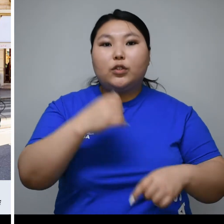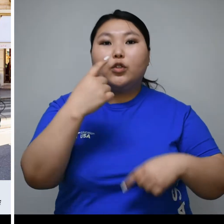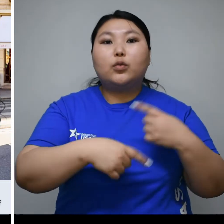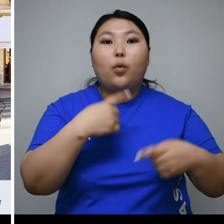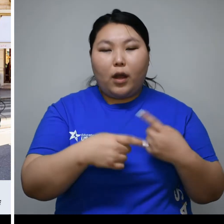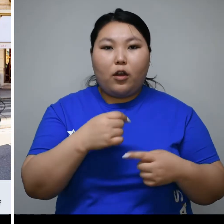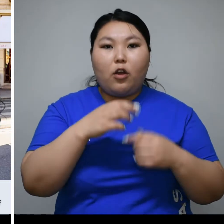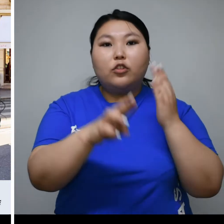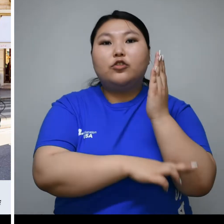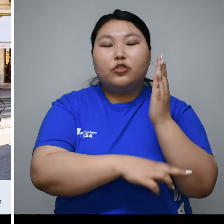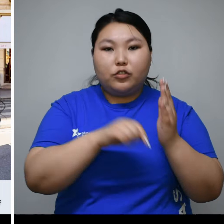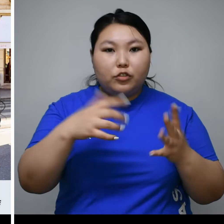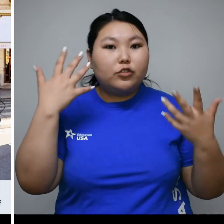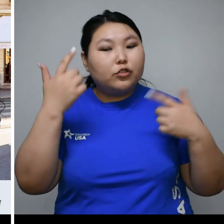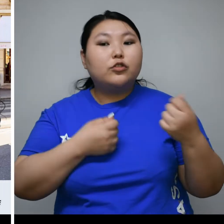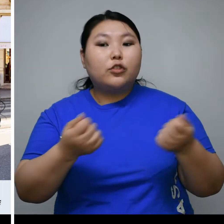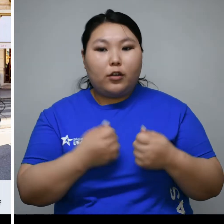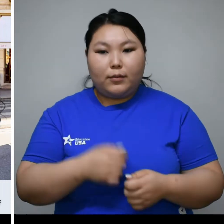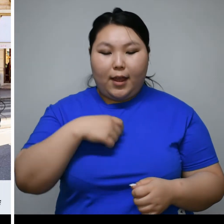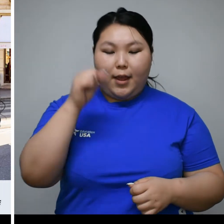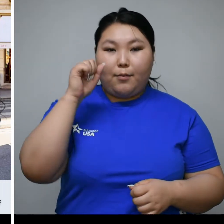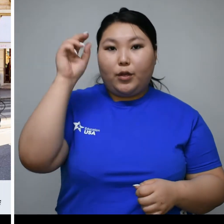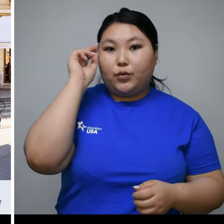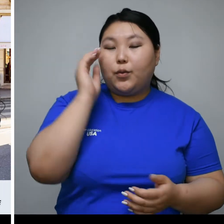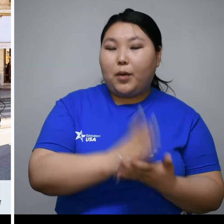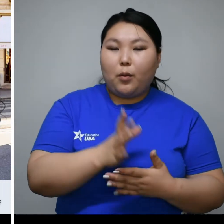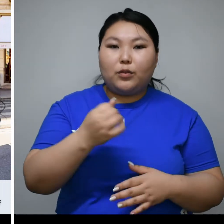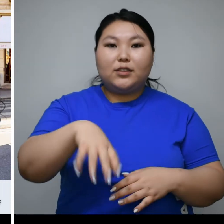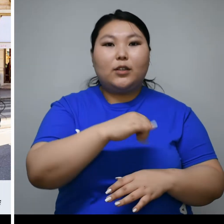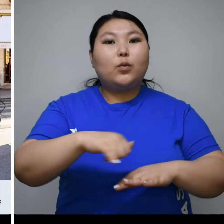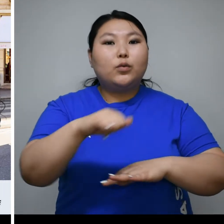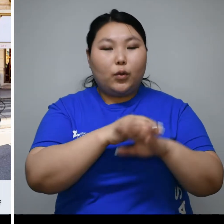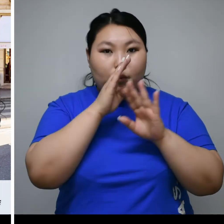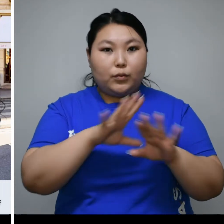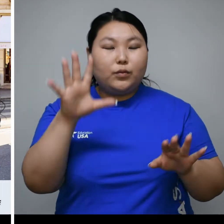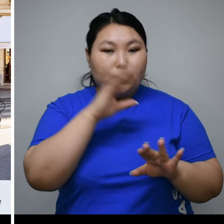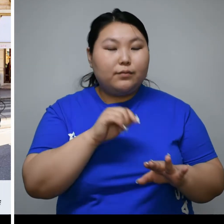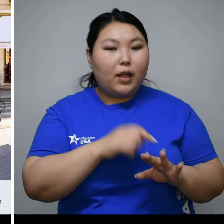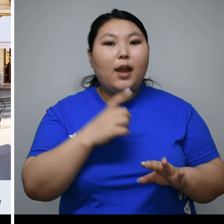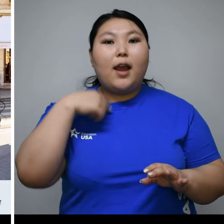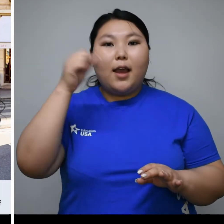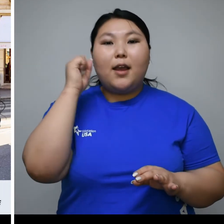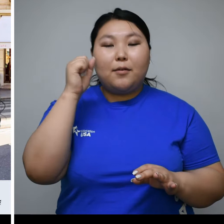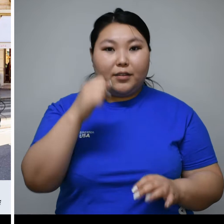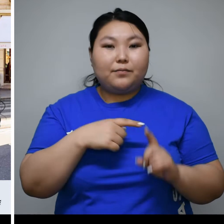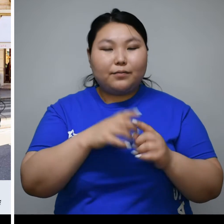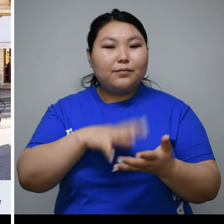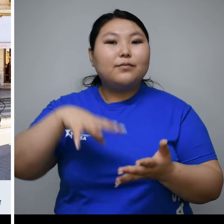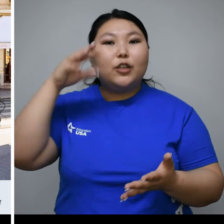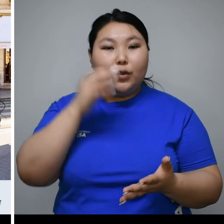улсынхаа талаар ингээд өдрөлгийг зохиогоод Америкт сурж байгаа бусад орны хүүхдүүд болон за бусад